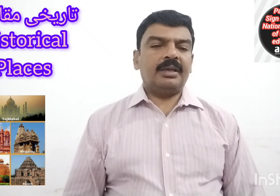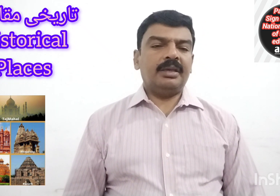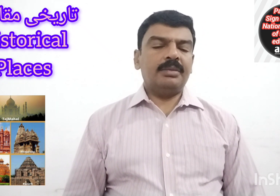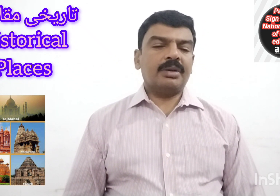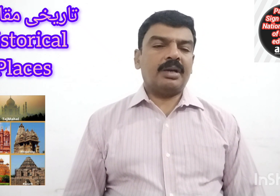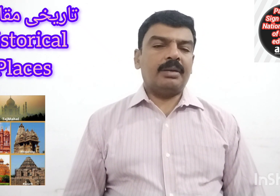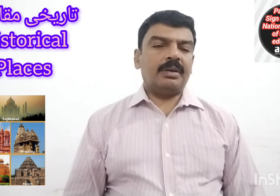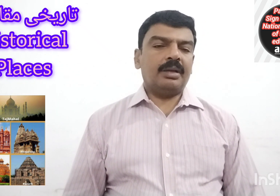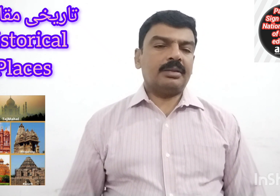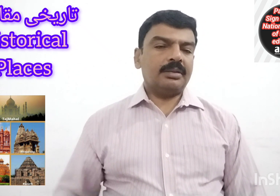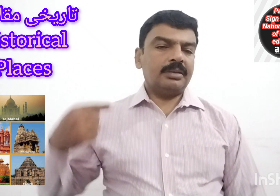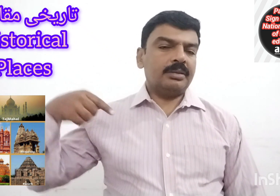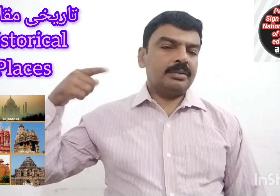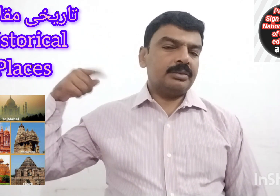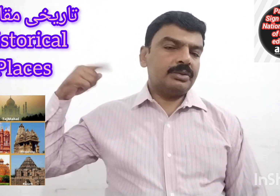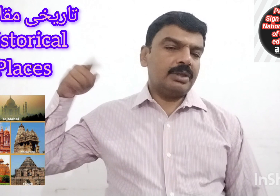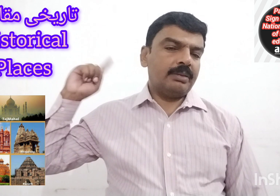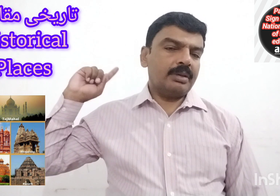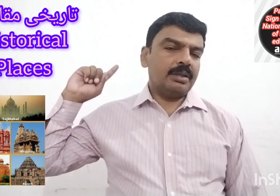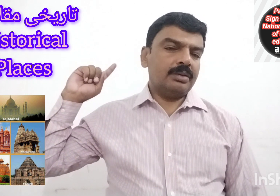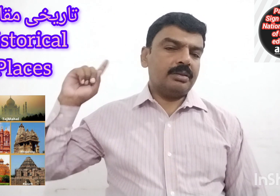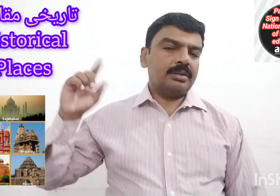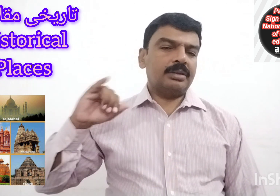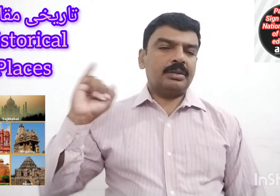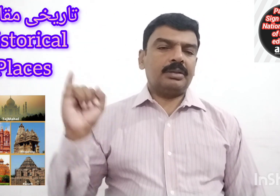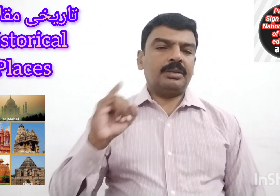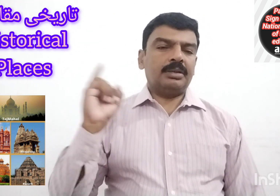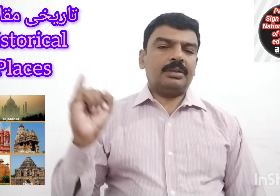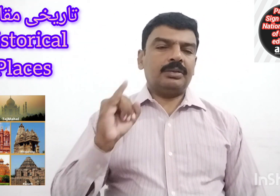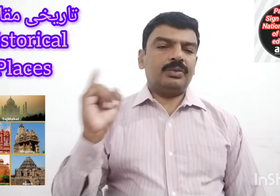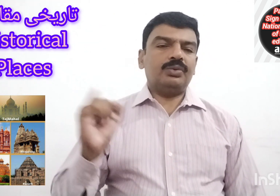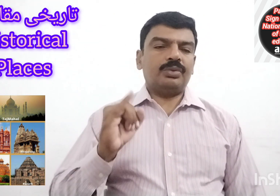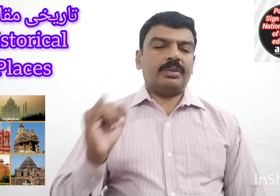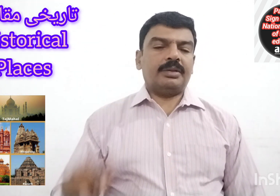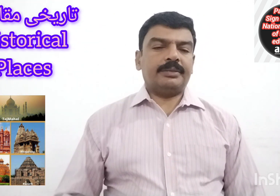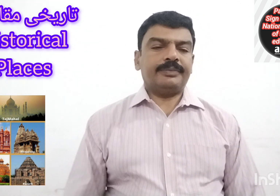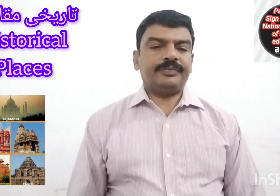तारीखी मकामात। साबका दौर, घूमना।